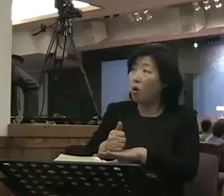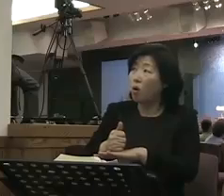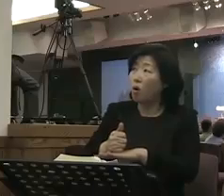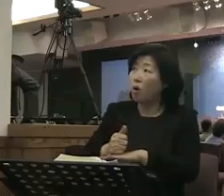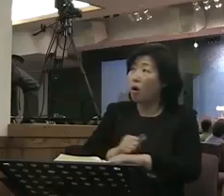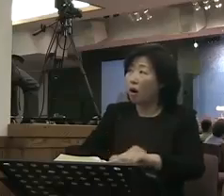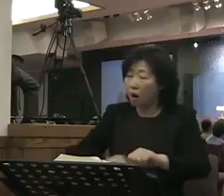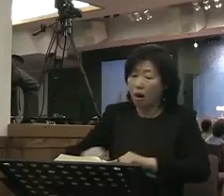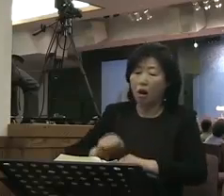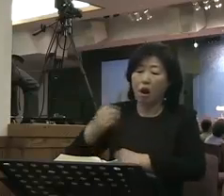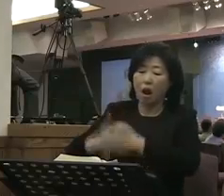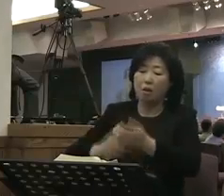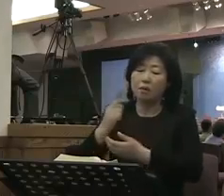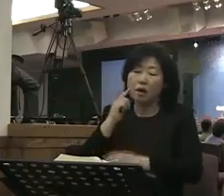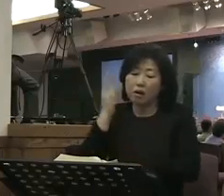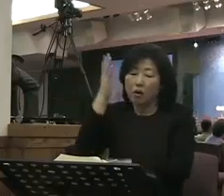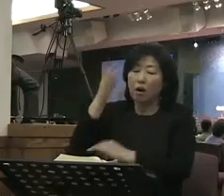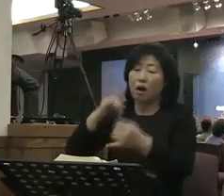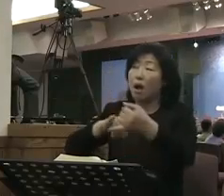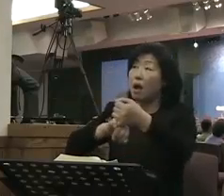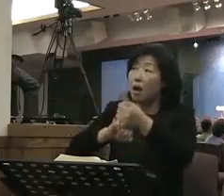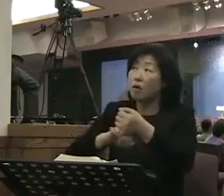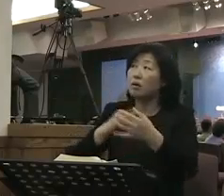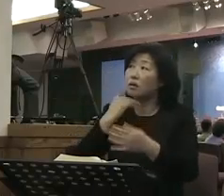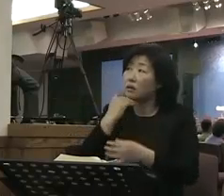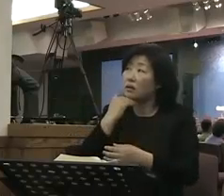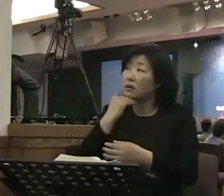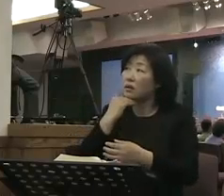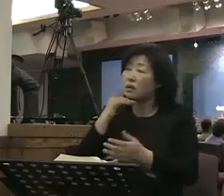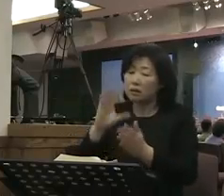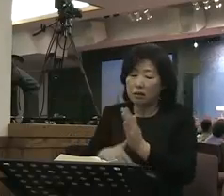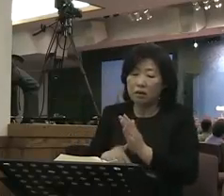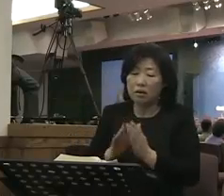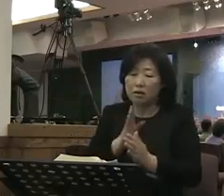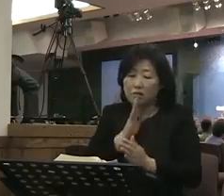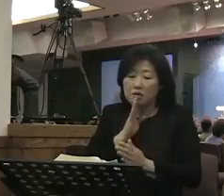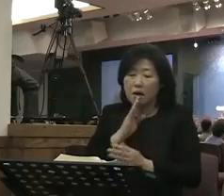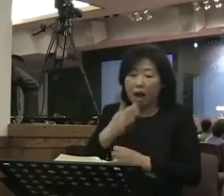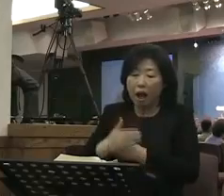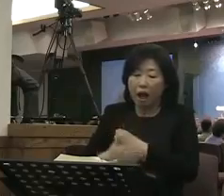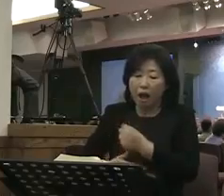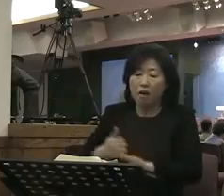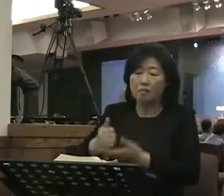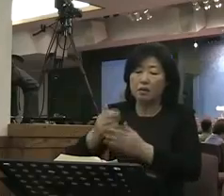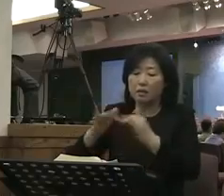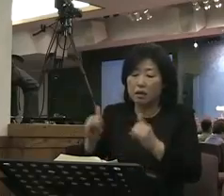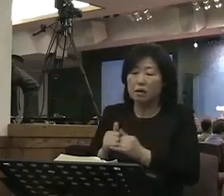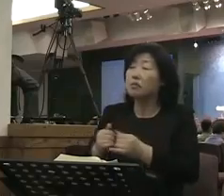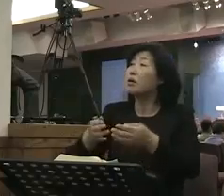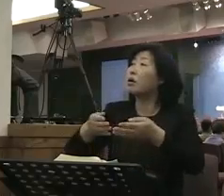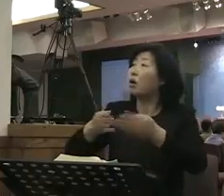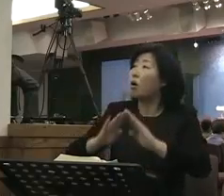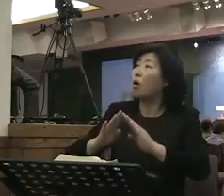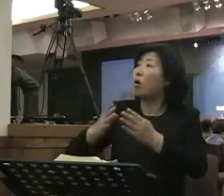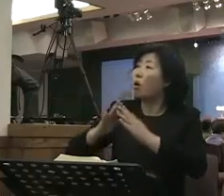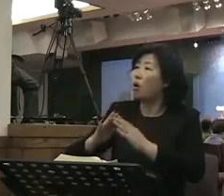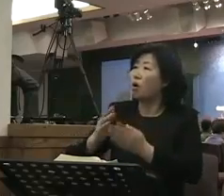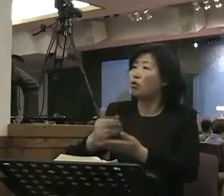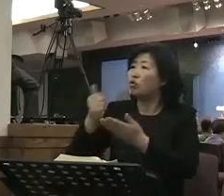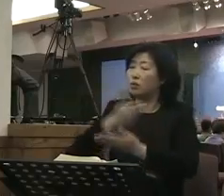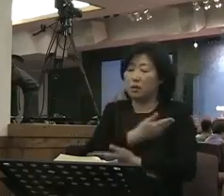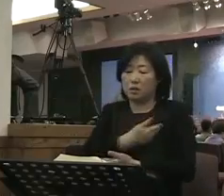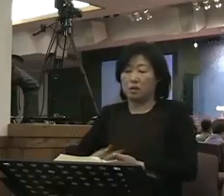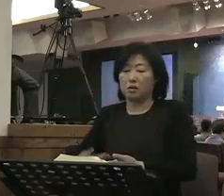능동적으로 하나님의 영광과 약속을 기다릴 때 우리는 반드시 하나님의 사람을 세워야 된다. 온전한 주님의 제자들을 세워야